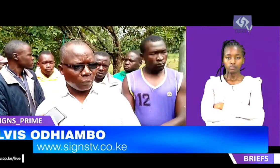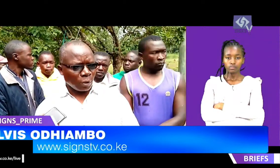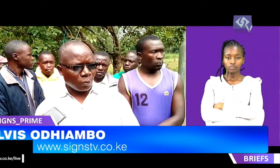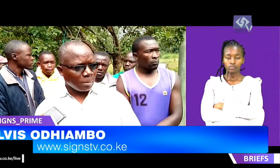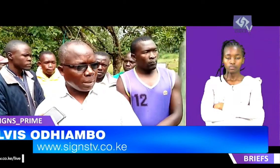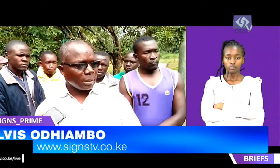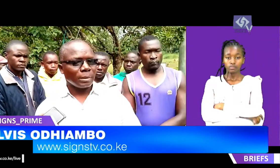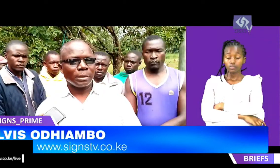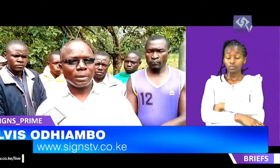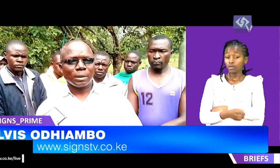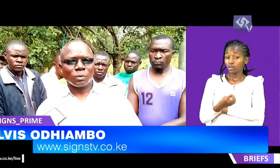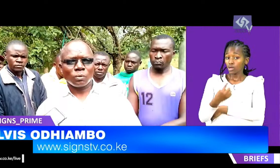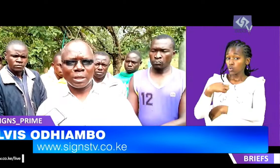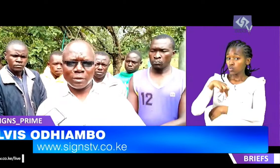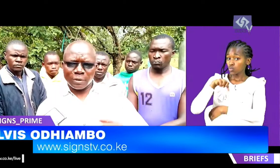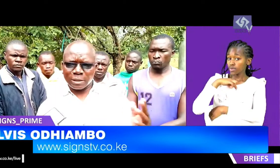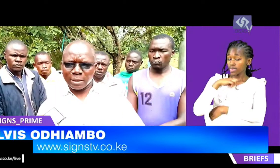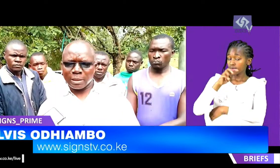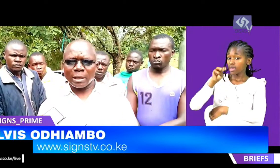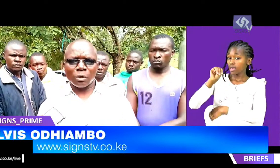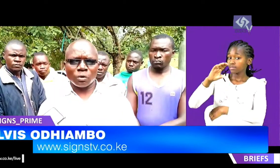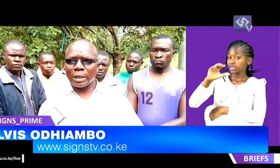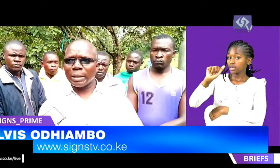tuliarifiwa kwamba kuna advert inaendelea online